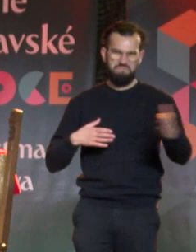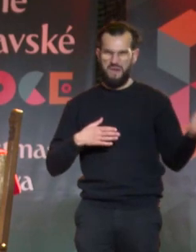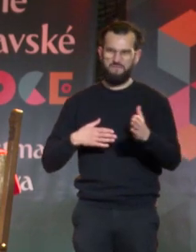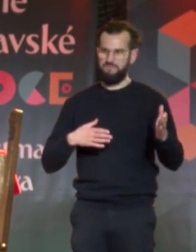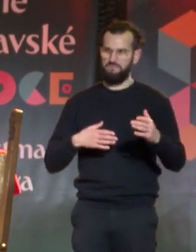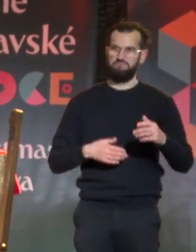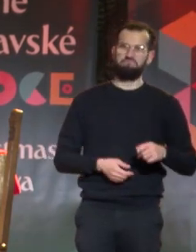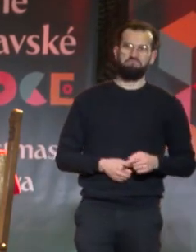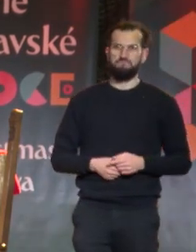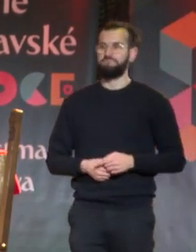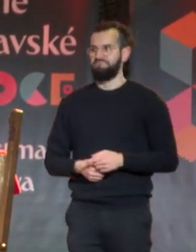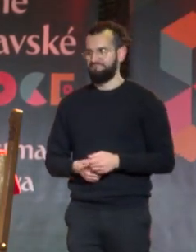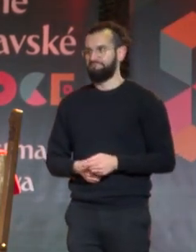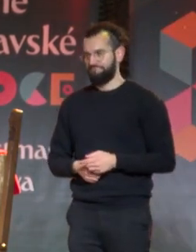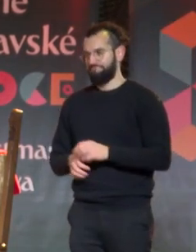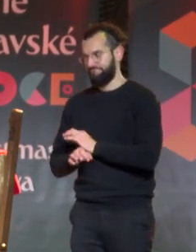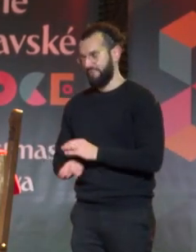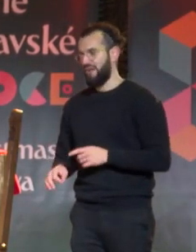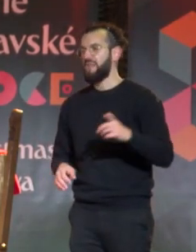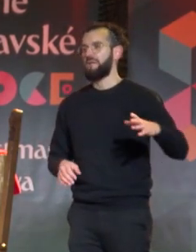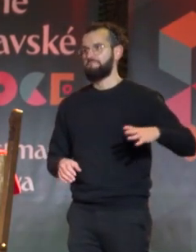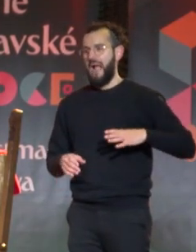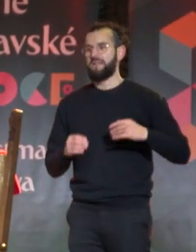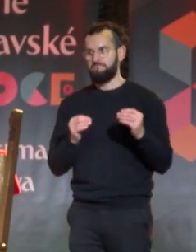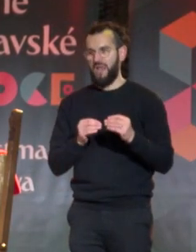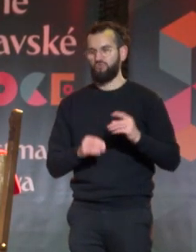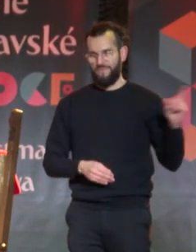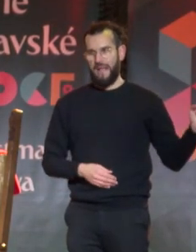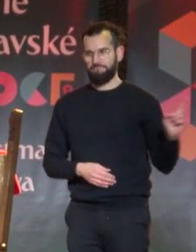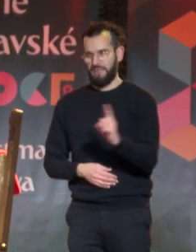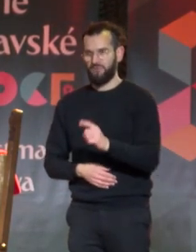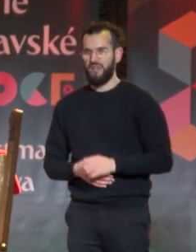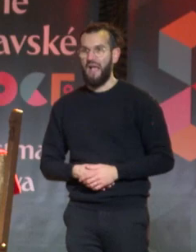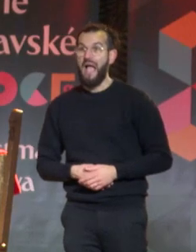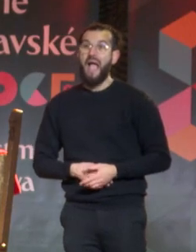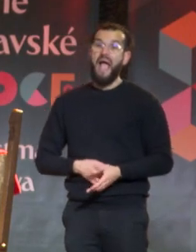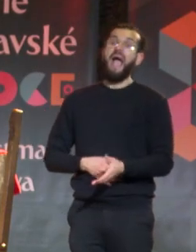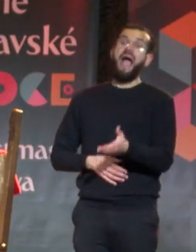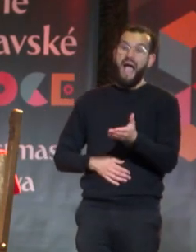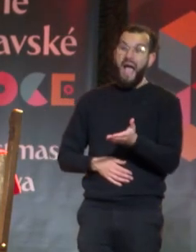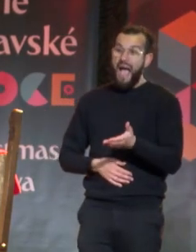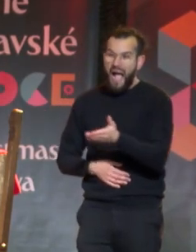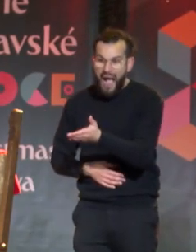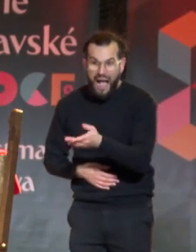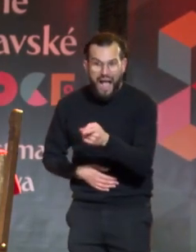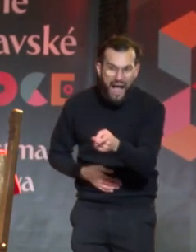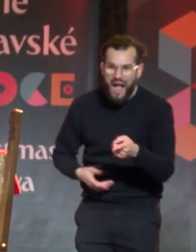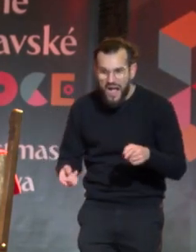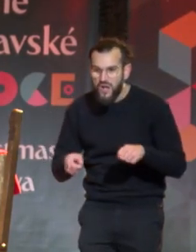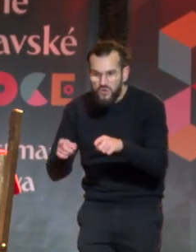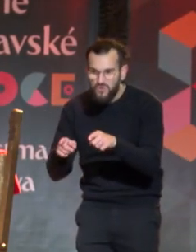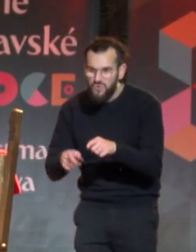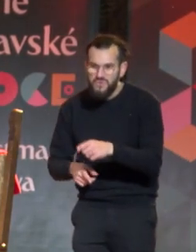nich, správne otuško, pani Bečková. Aha, aha, tak tu je tá naša